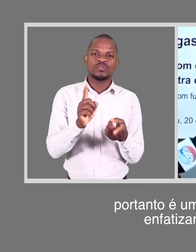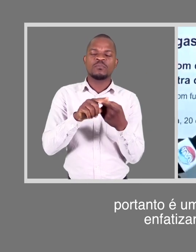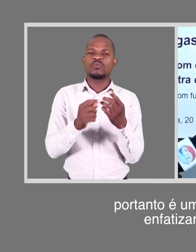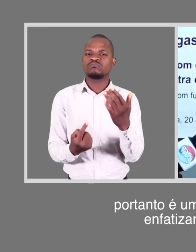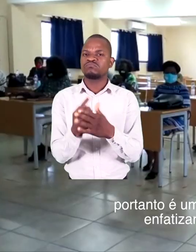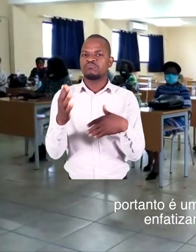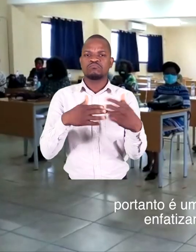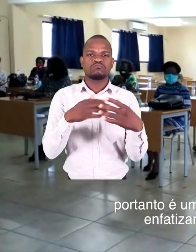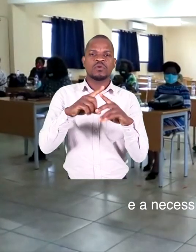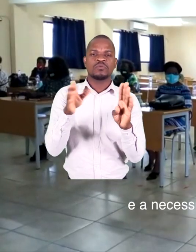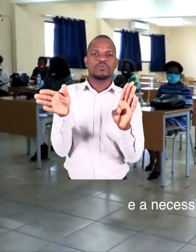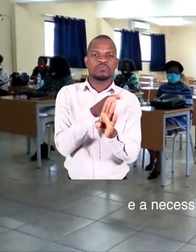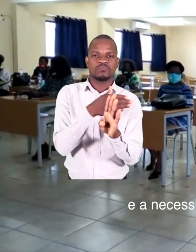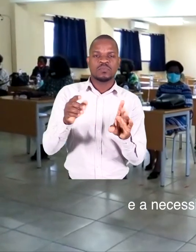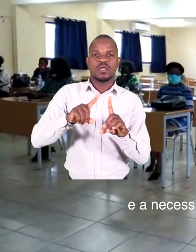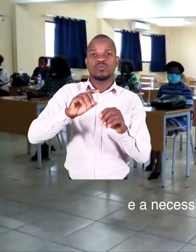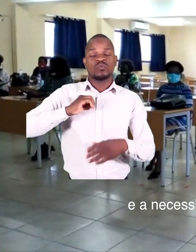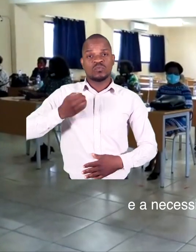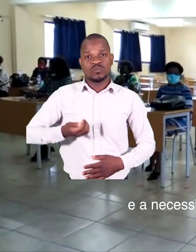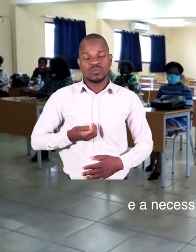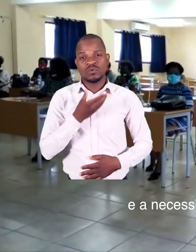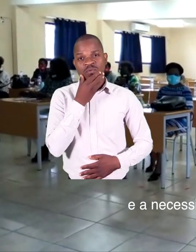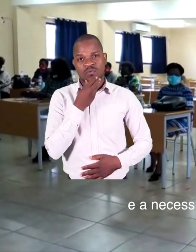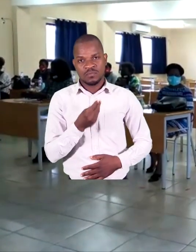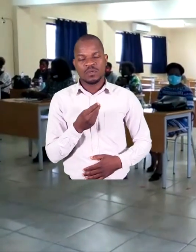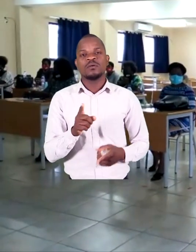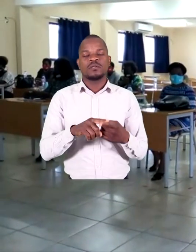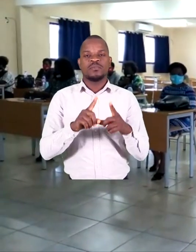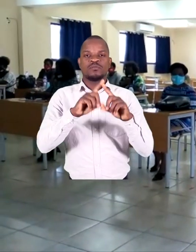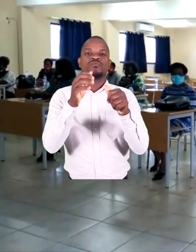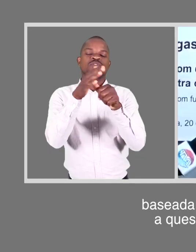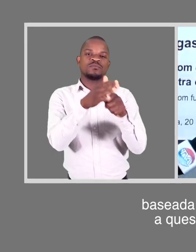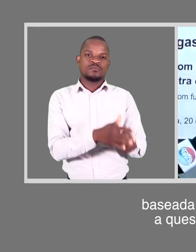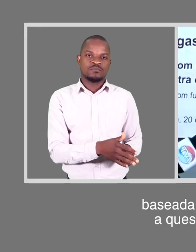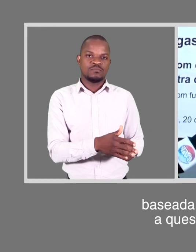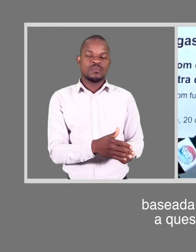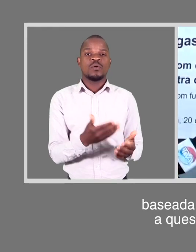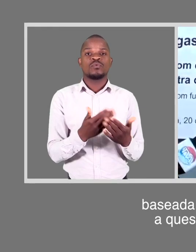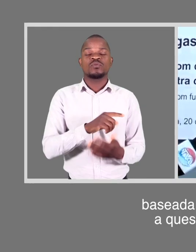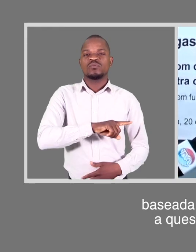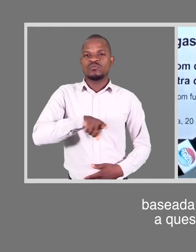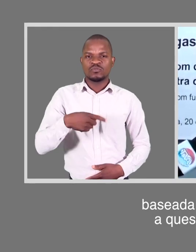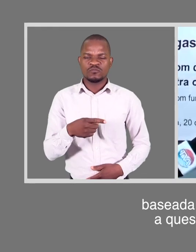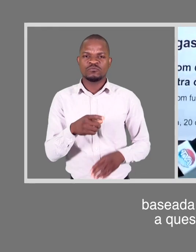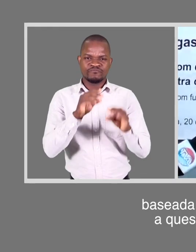procuramos enfatizar a questão dos direitos e a questão da necessidade de denunciar casos de violência baseado no género, assim como a questão